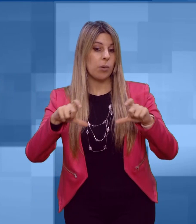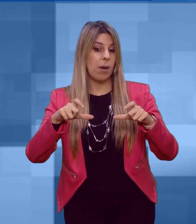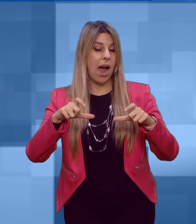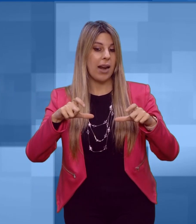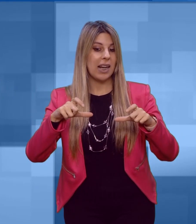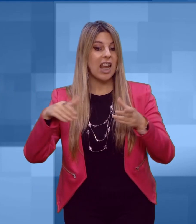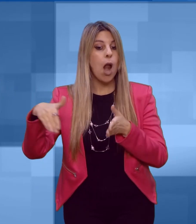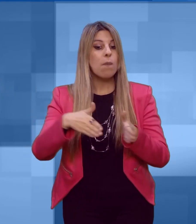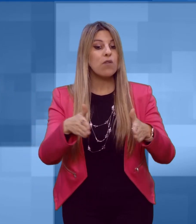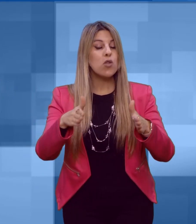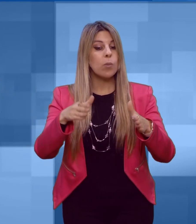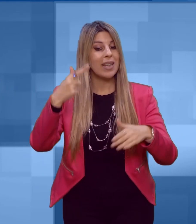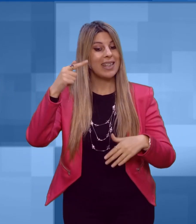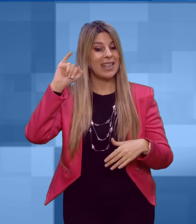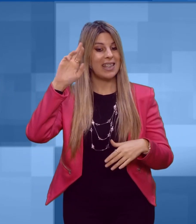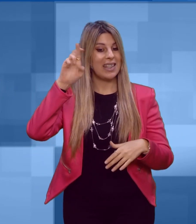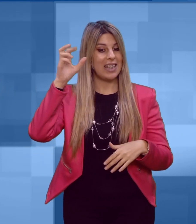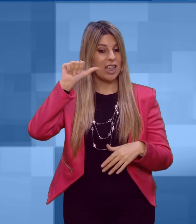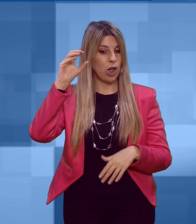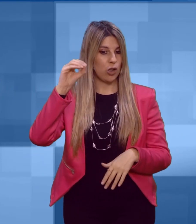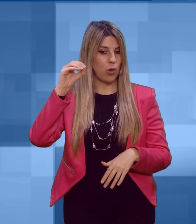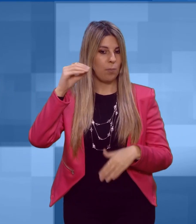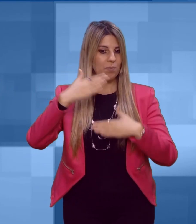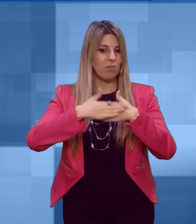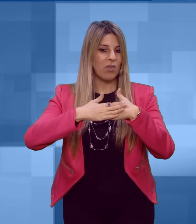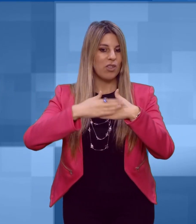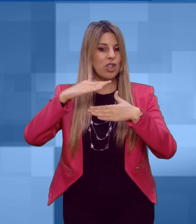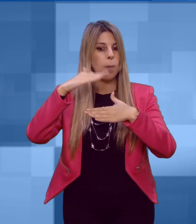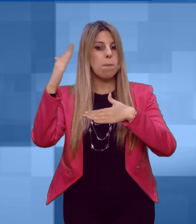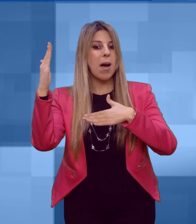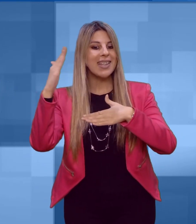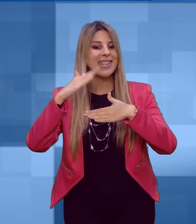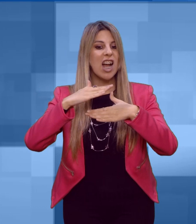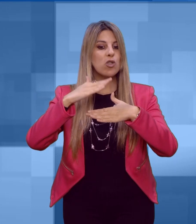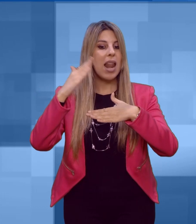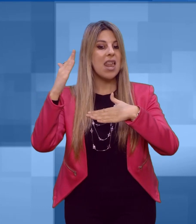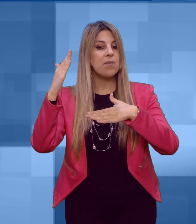passando dall'area della stazione ferroviaria, ha affermato il sindaco Massimiliano Sanna.